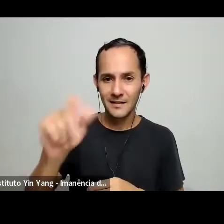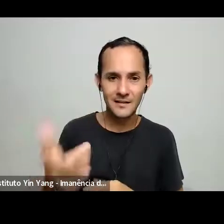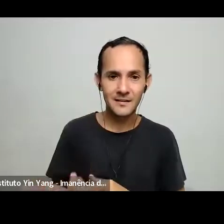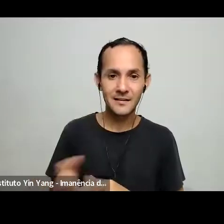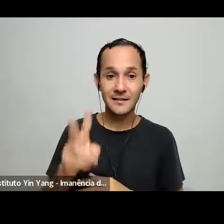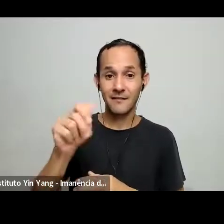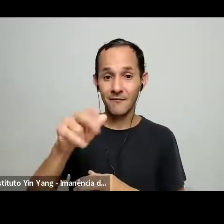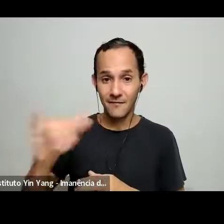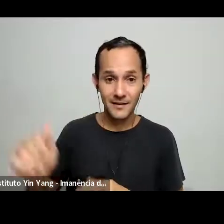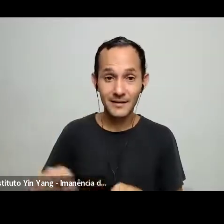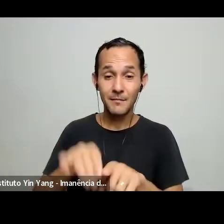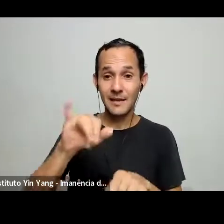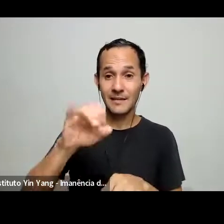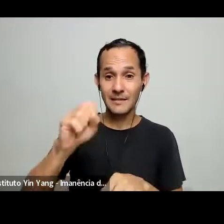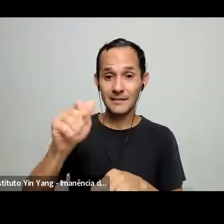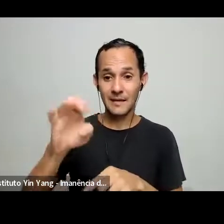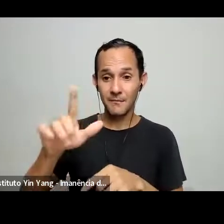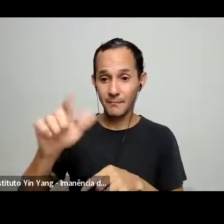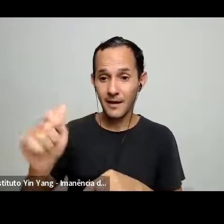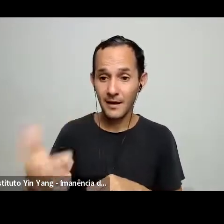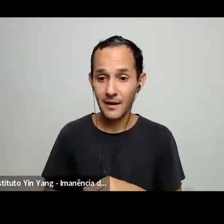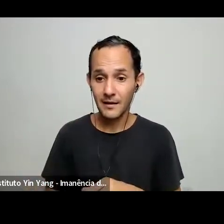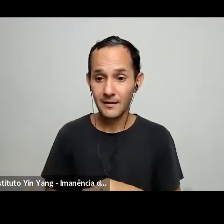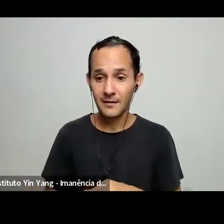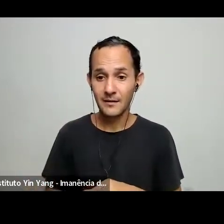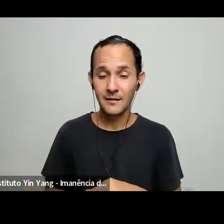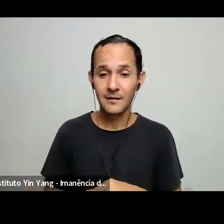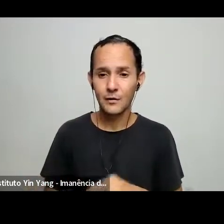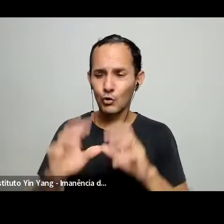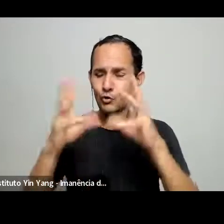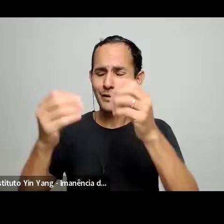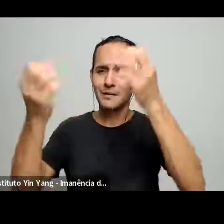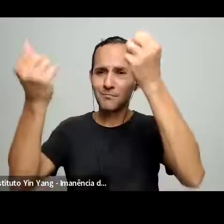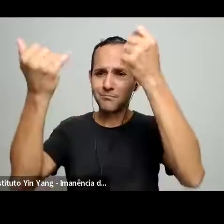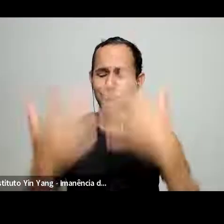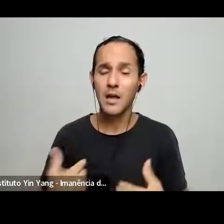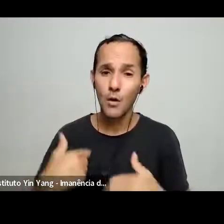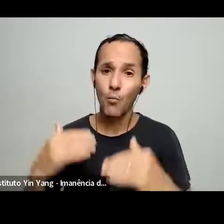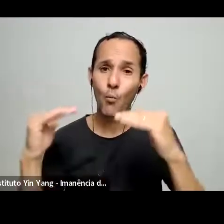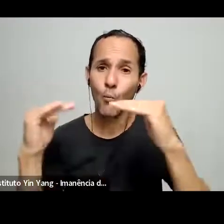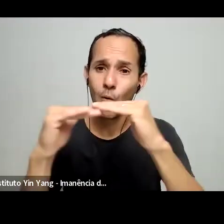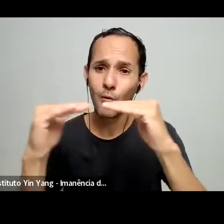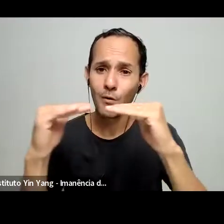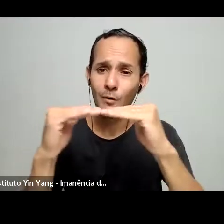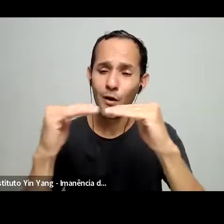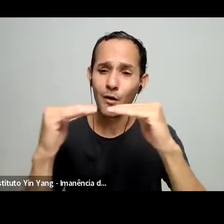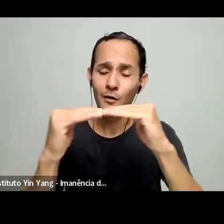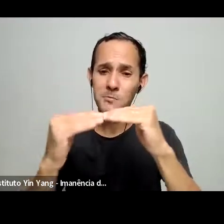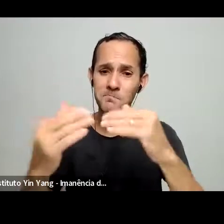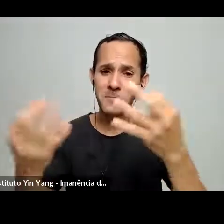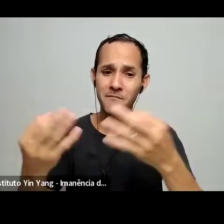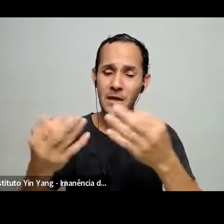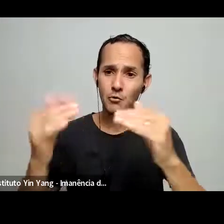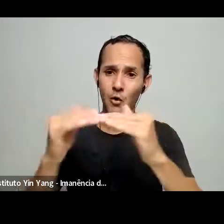a Vânia e a Isabela, tá? Tudo que elas colocaram, eu também concordo, né, assim, muito, muito